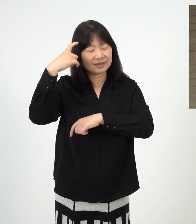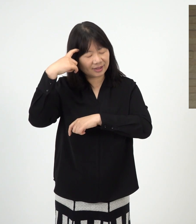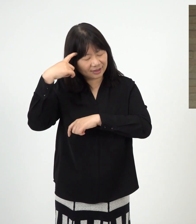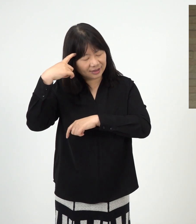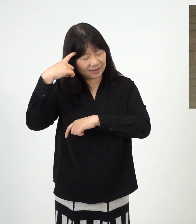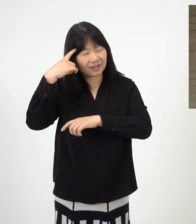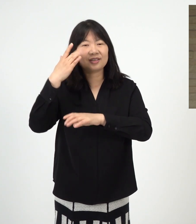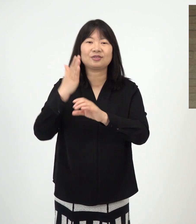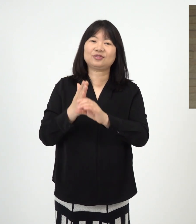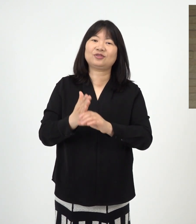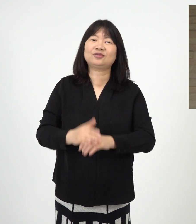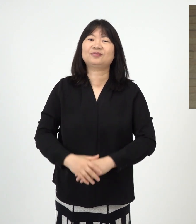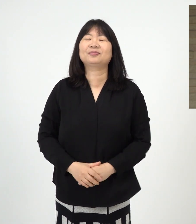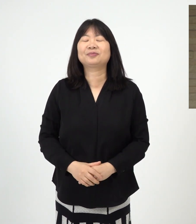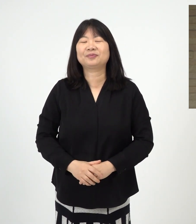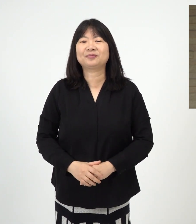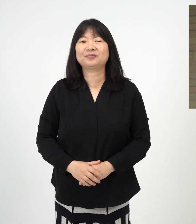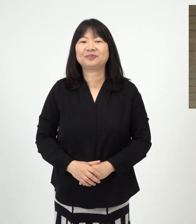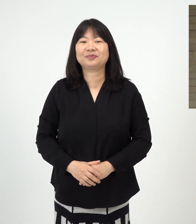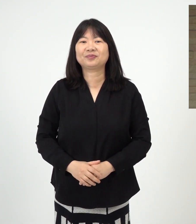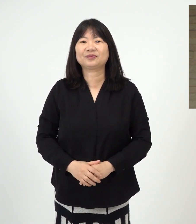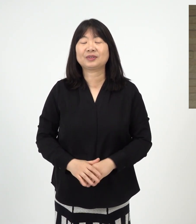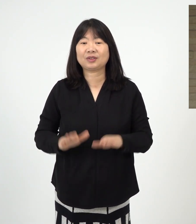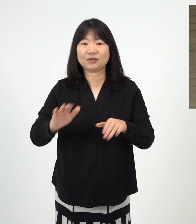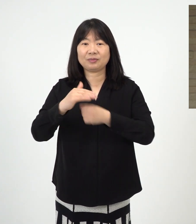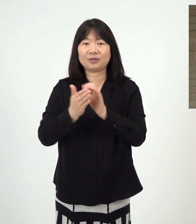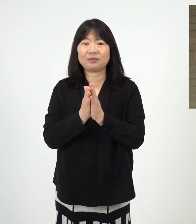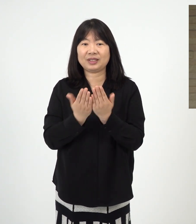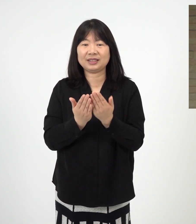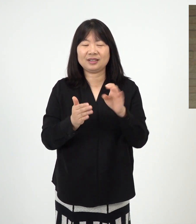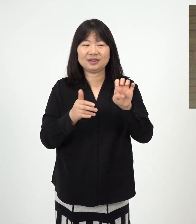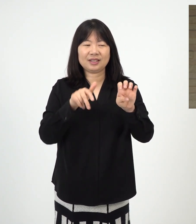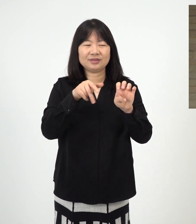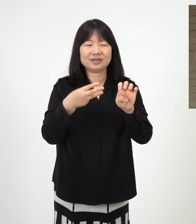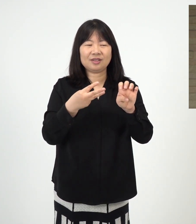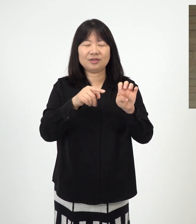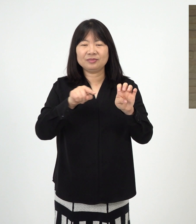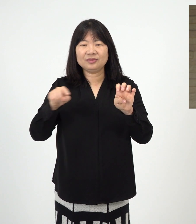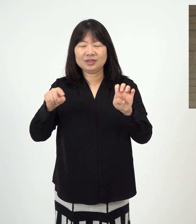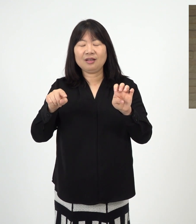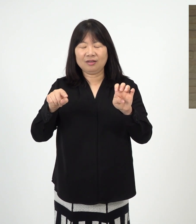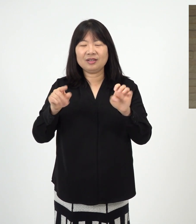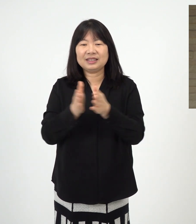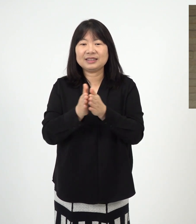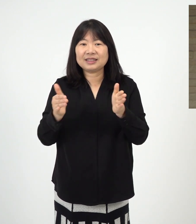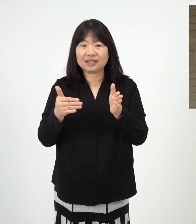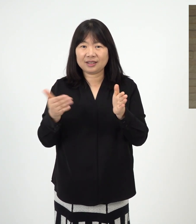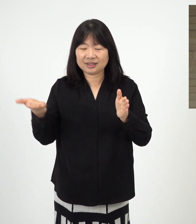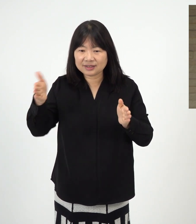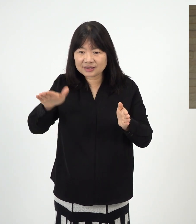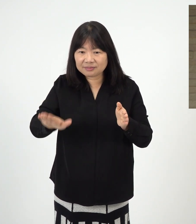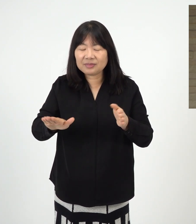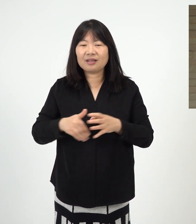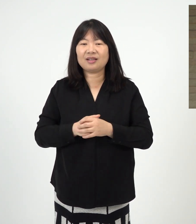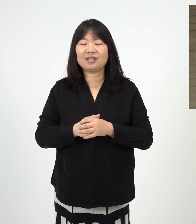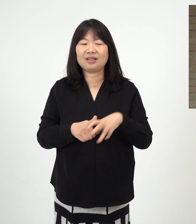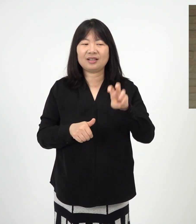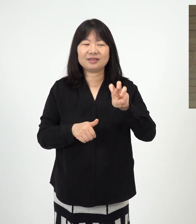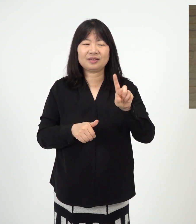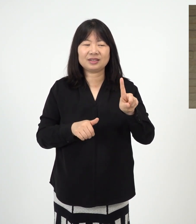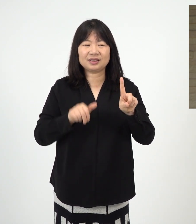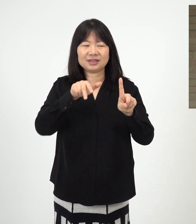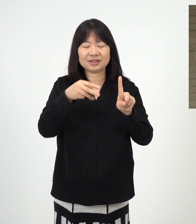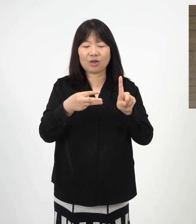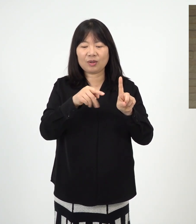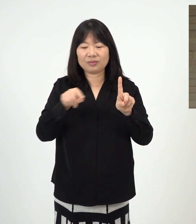예상을 하고 있습니다. 자, 오늘 본문은 40절서부터 우리가 잡았지만 사실